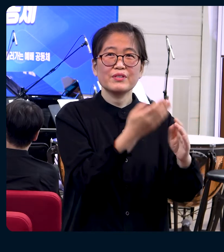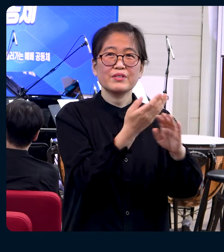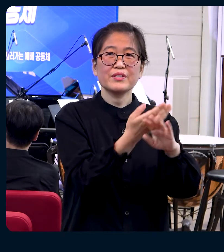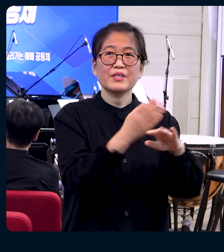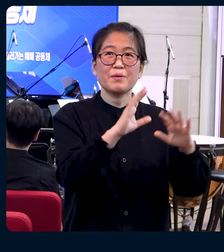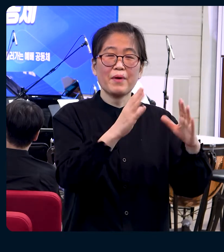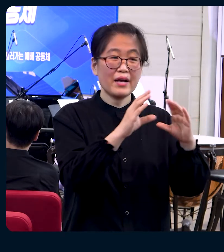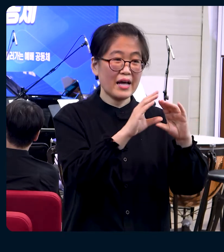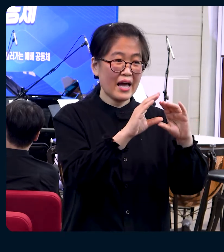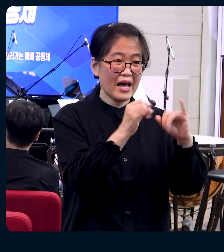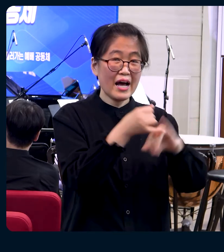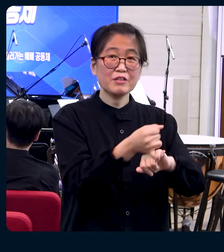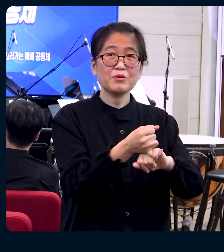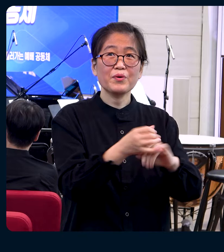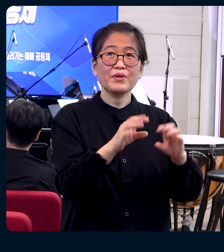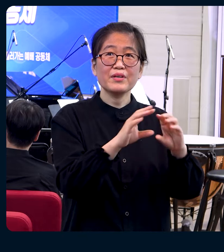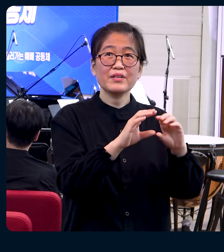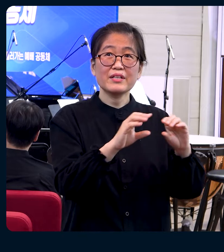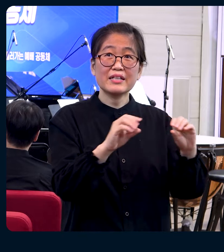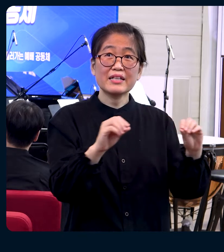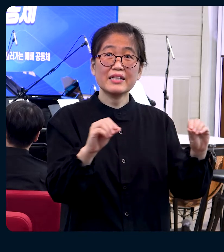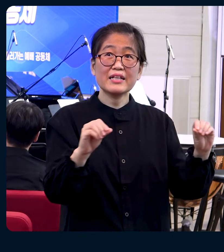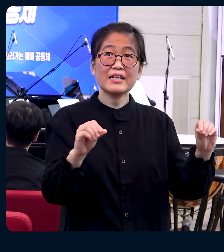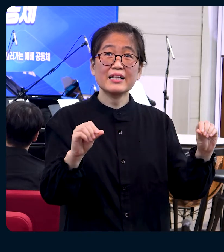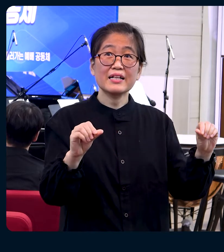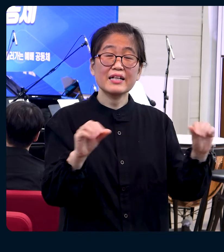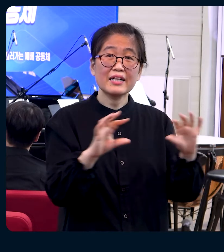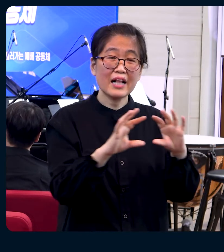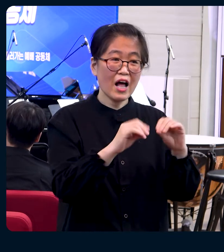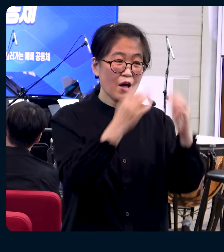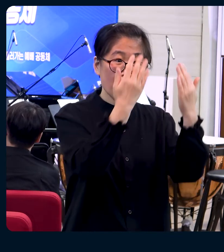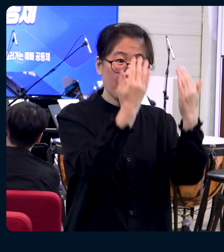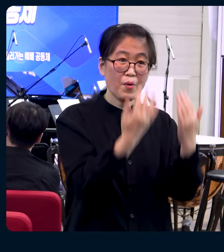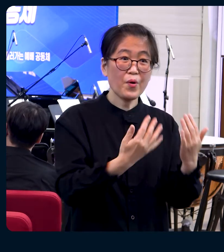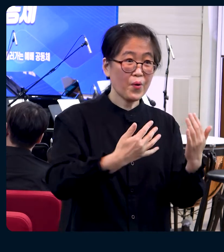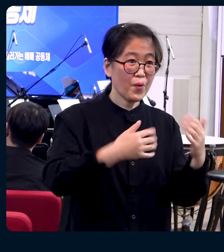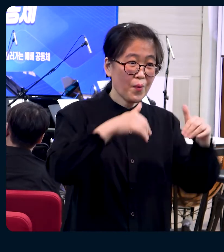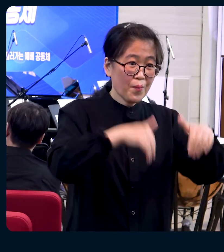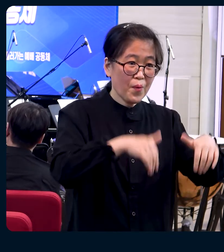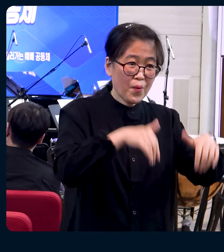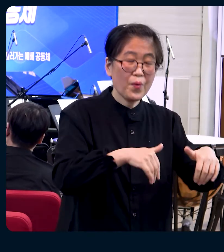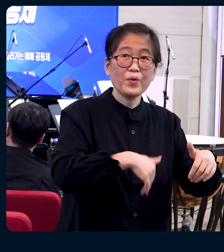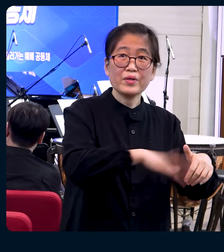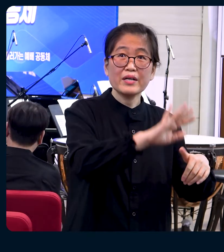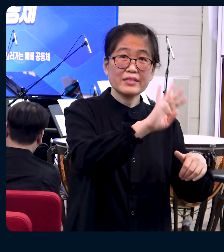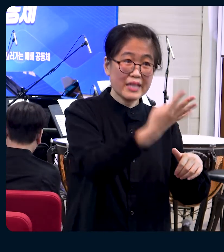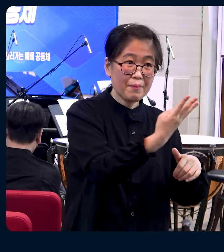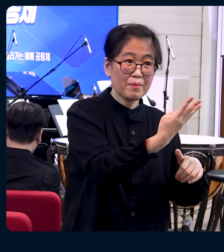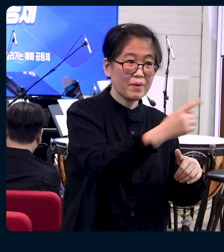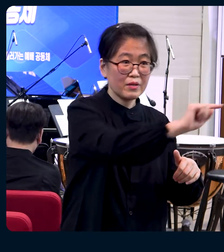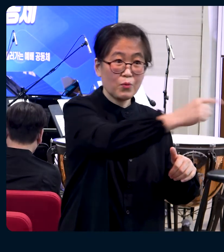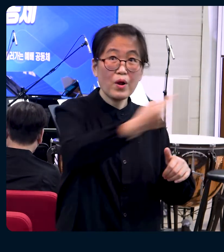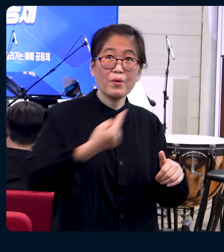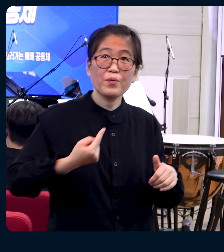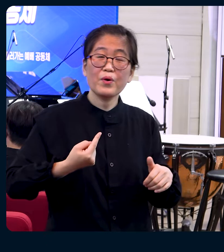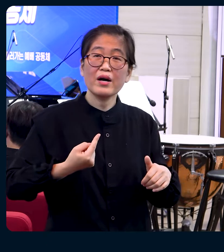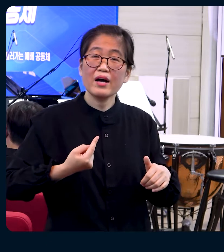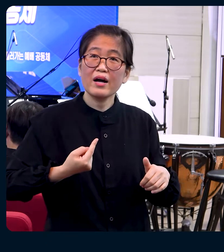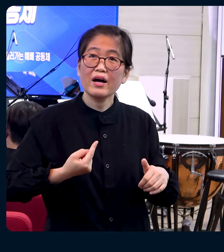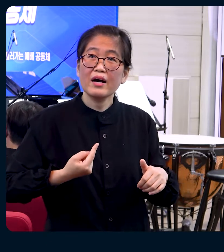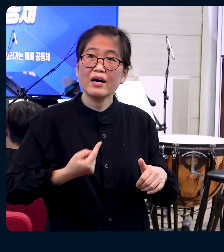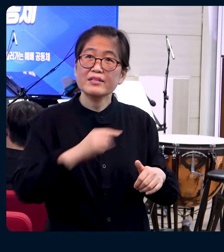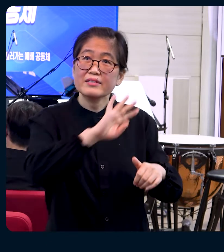이방의 약속의 땅에 들어갔다가 후손들이 이방에게 객이 된다, 포로가 된다는 겁니다. 그리고 400년 만에 나오는